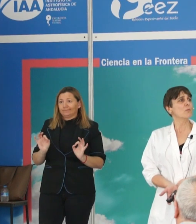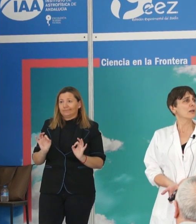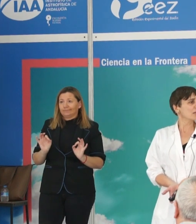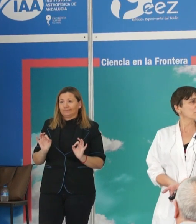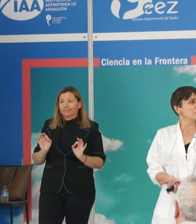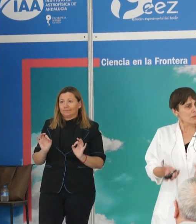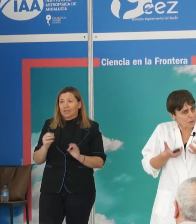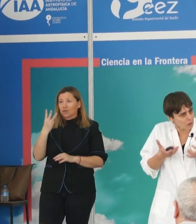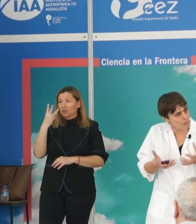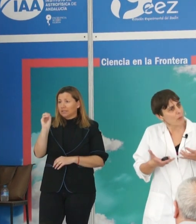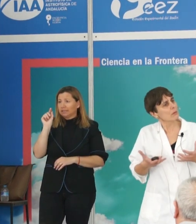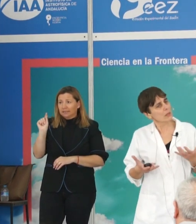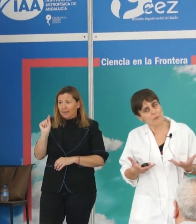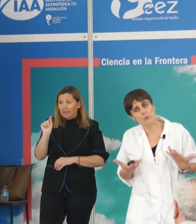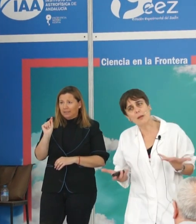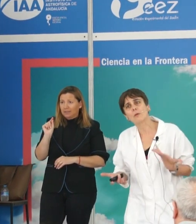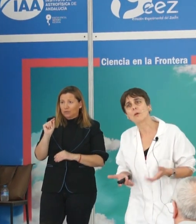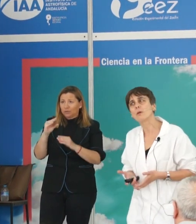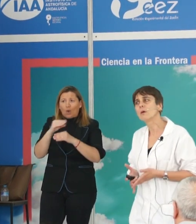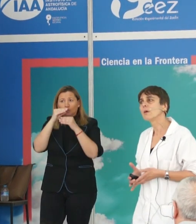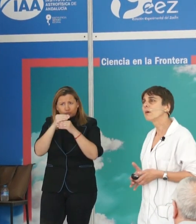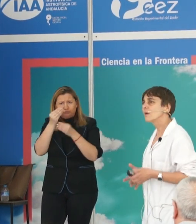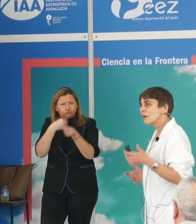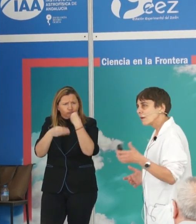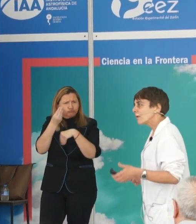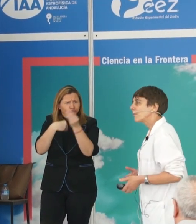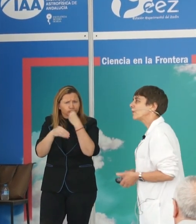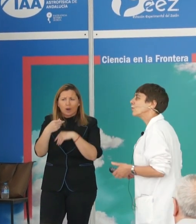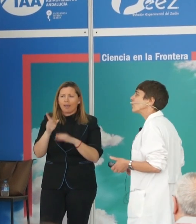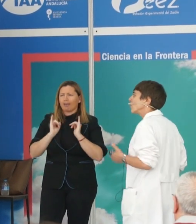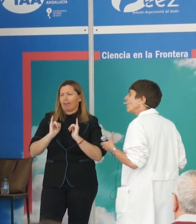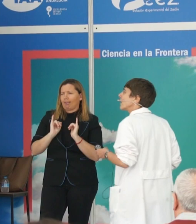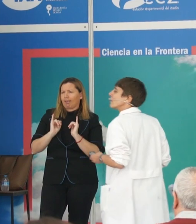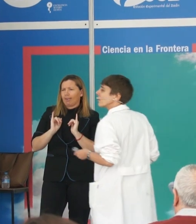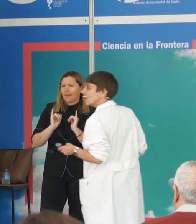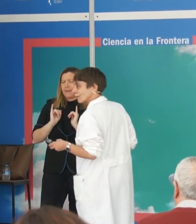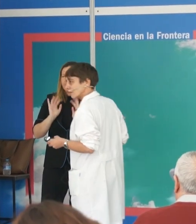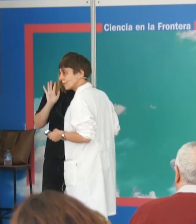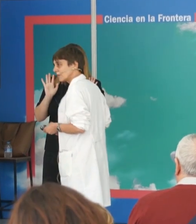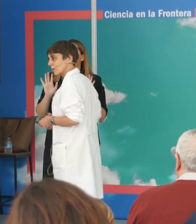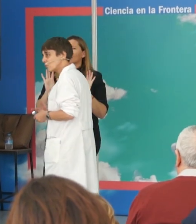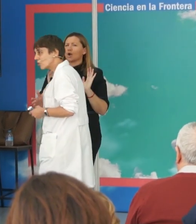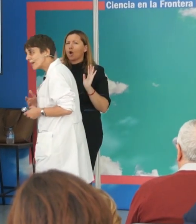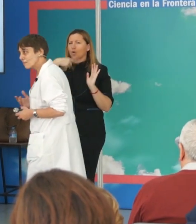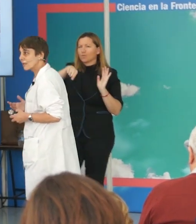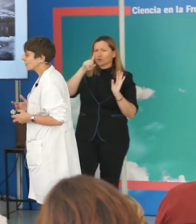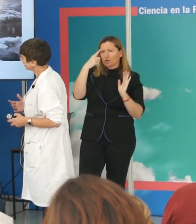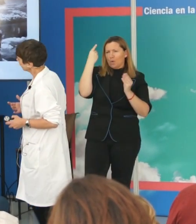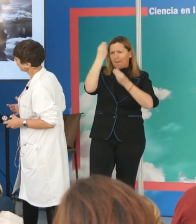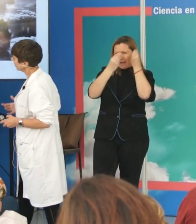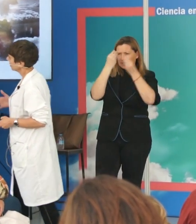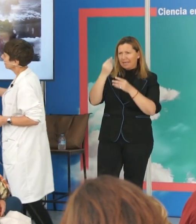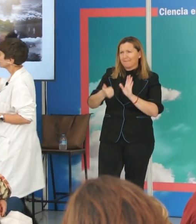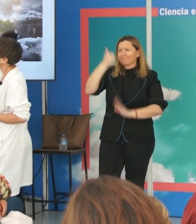hora de echar un buen rato mientras nos lo comemos y disfrutamos. Pero ¿no os parece mucho más